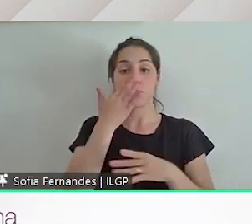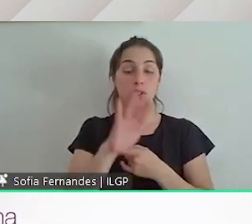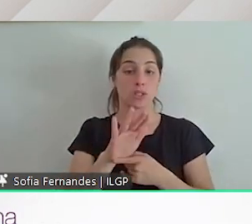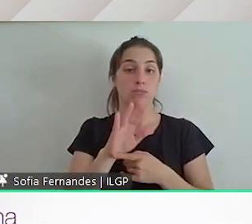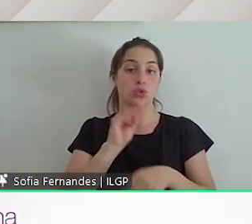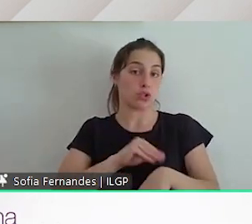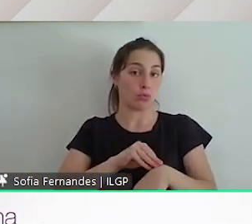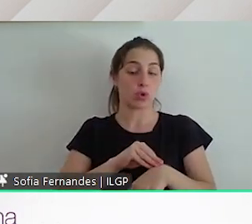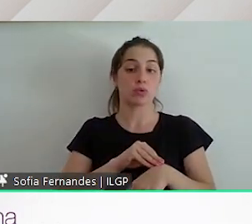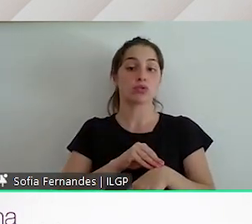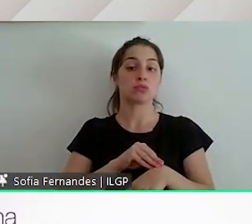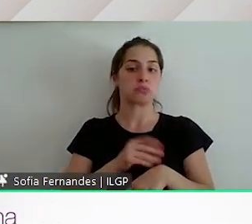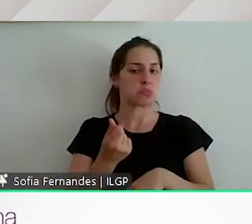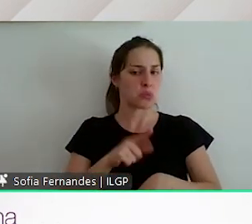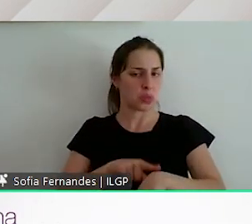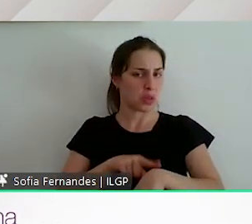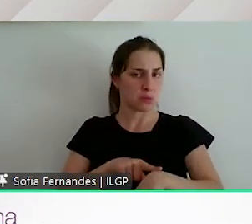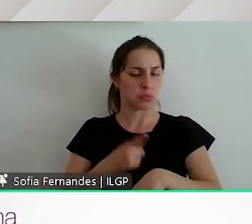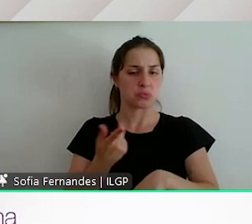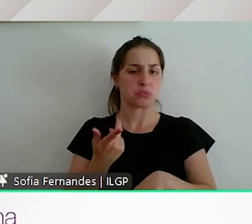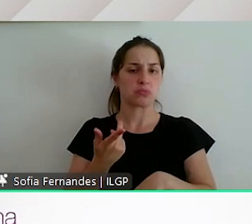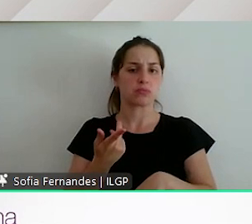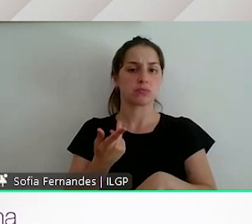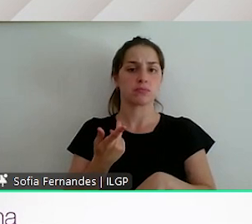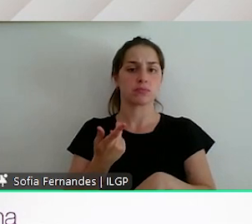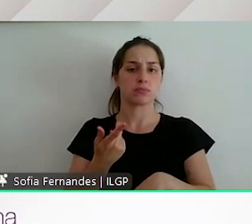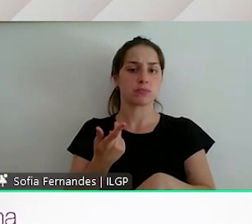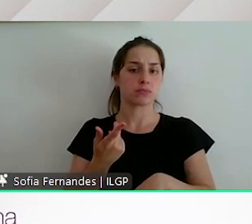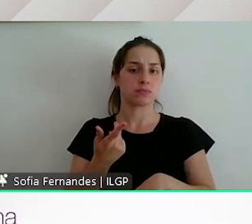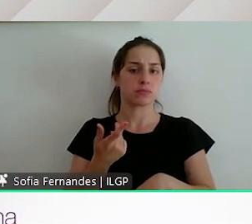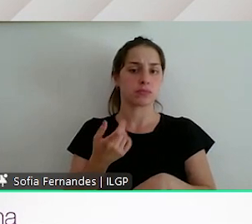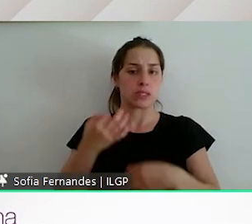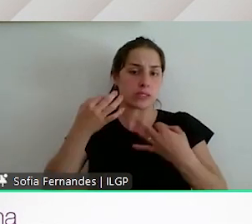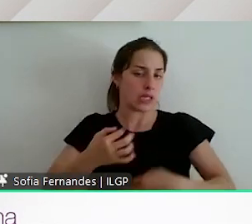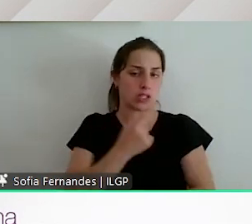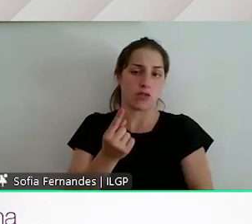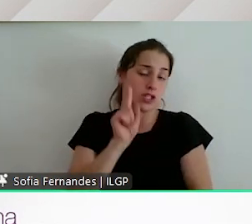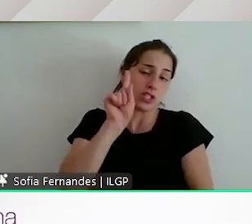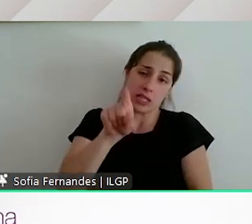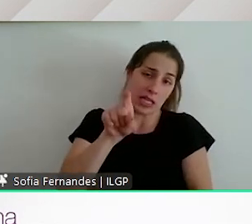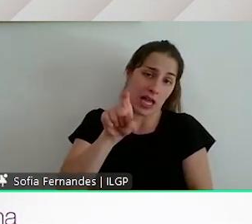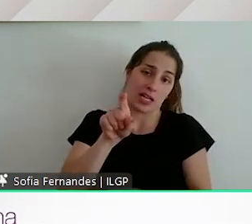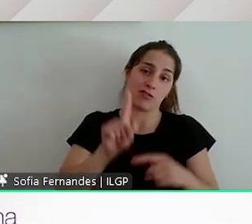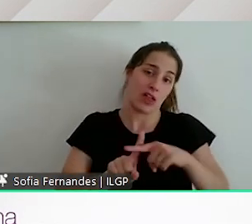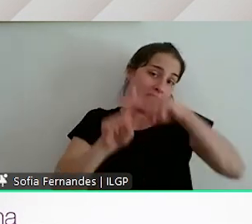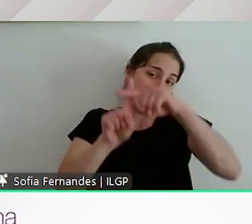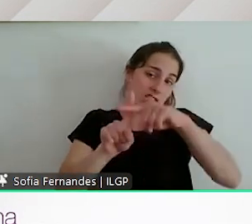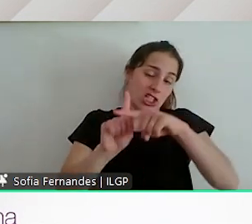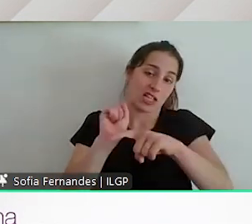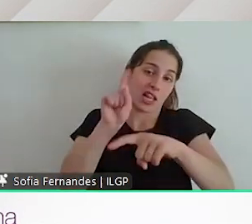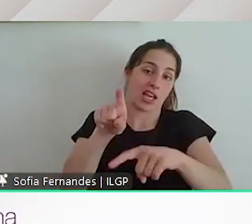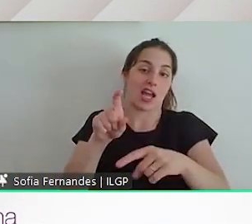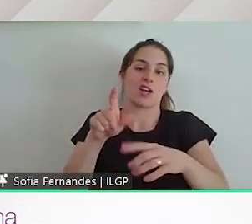daqui a muito pouco tempo, terão, ao clicarem aqui nesta secção, terão